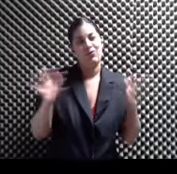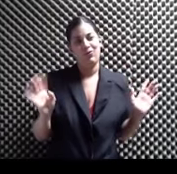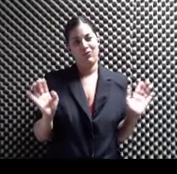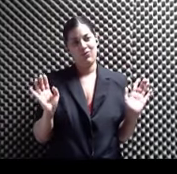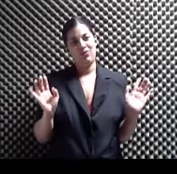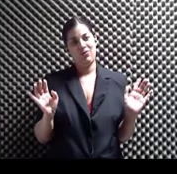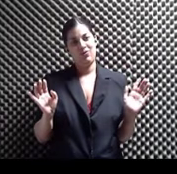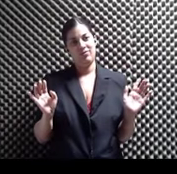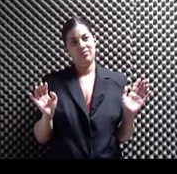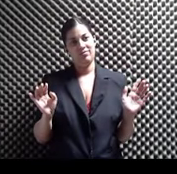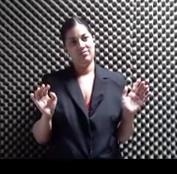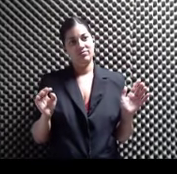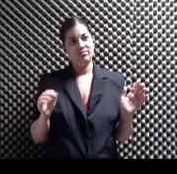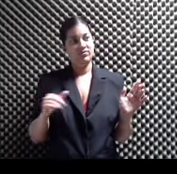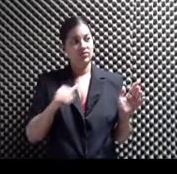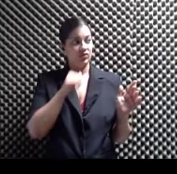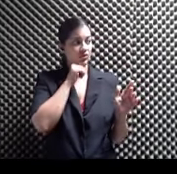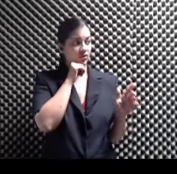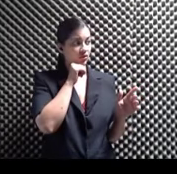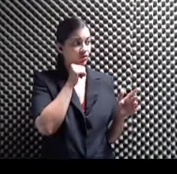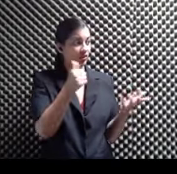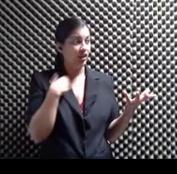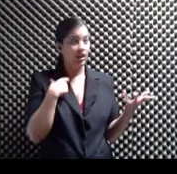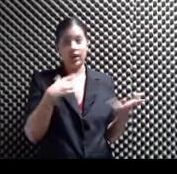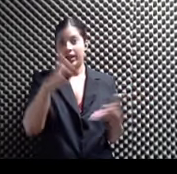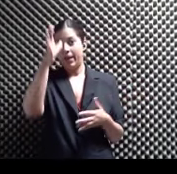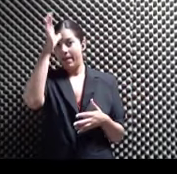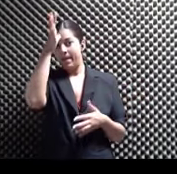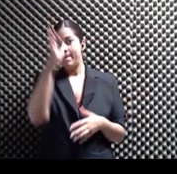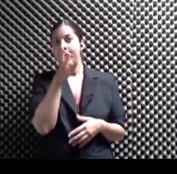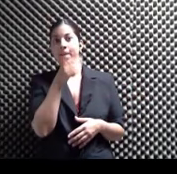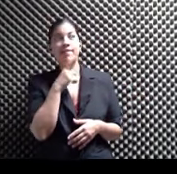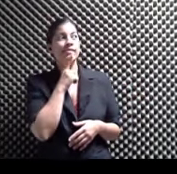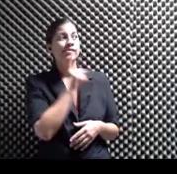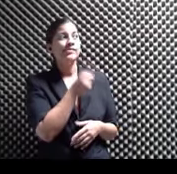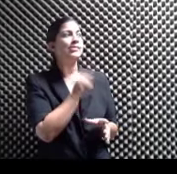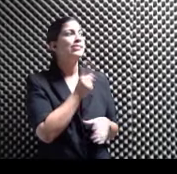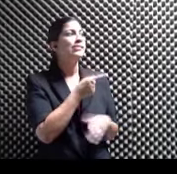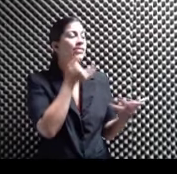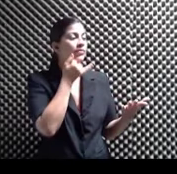de juicio, madurez. Claro. Y que no tener a los papás como yo... Tener que bregar con,